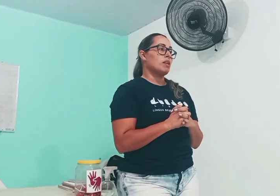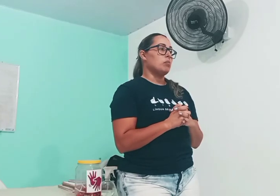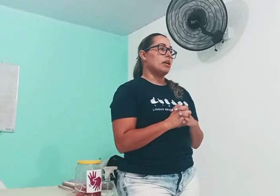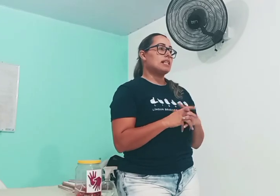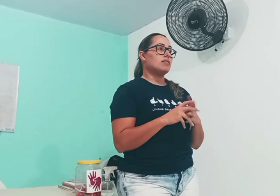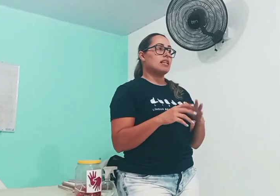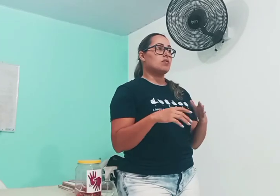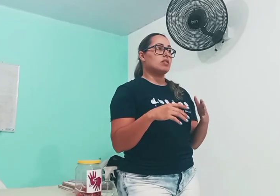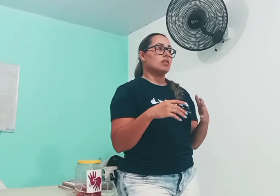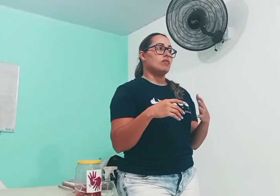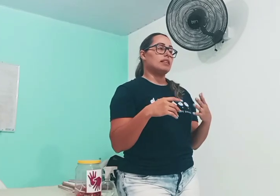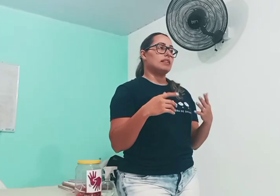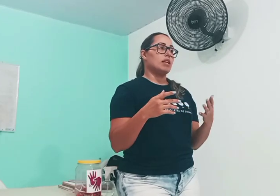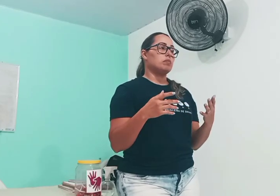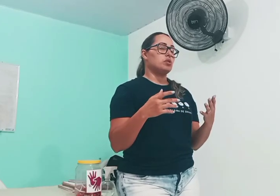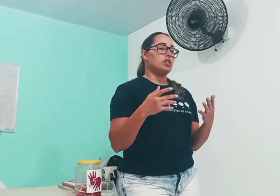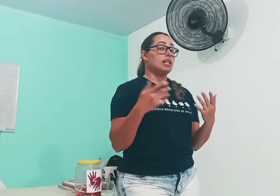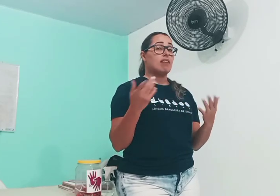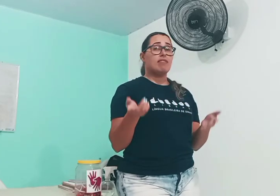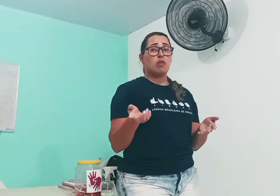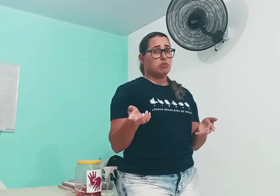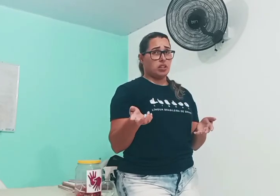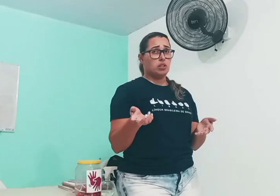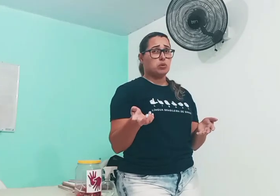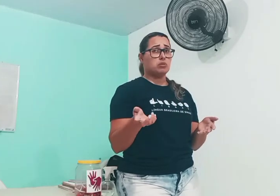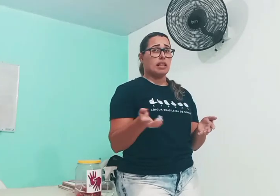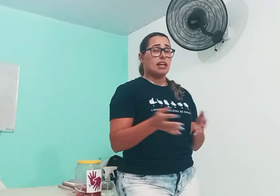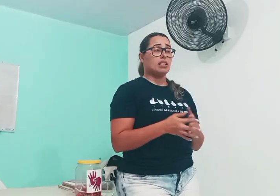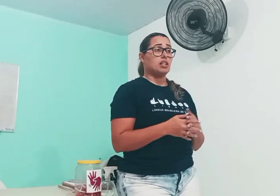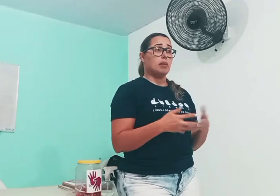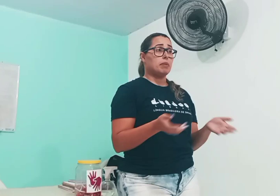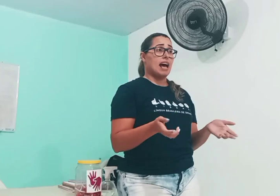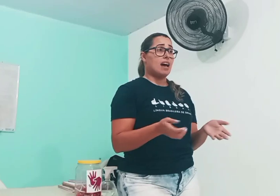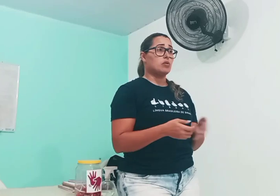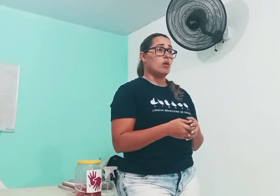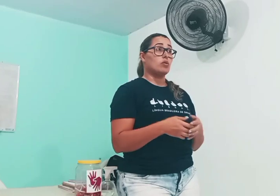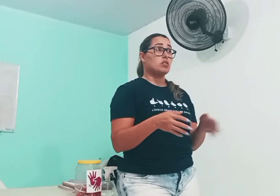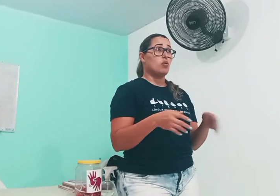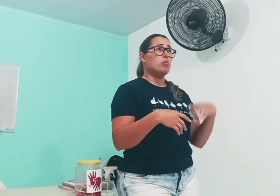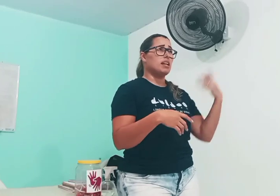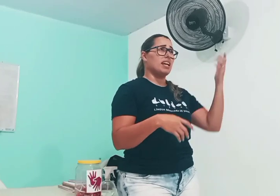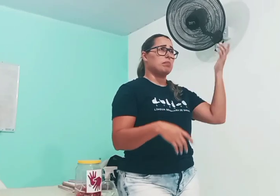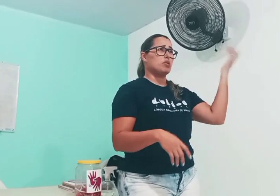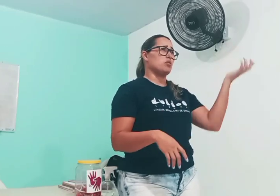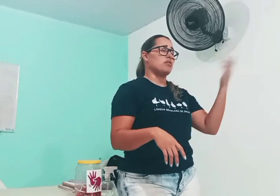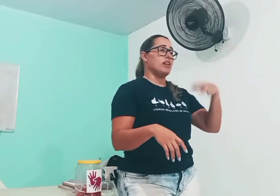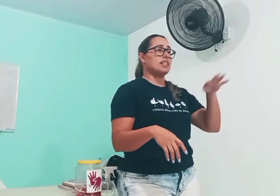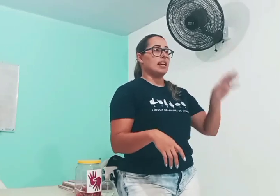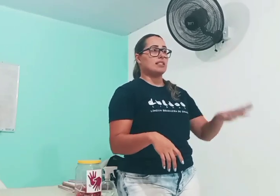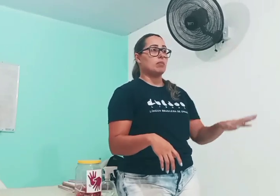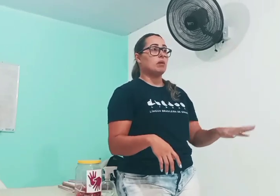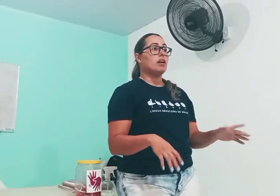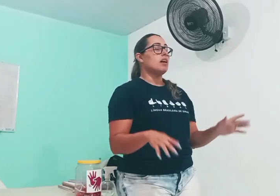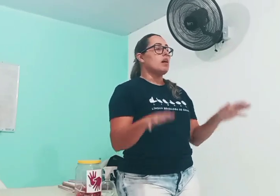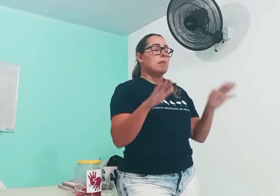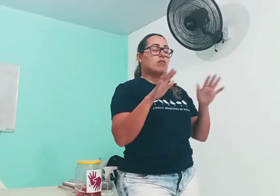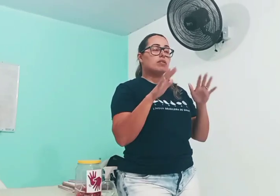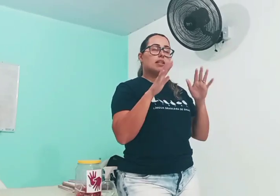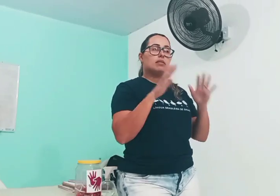Porque às vezes você não vai ter tempo de gravar um vídeo, né, e de lembrar, nossa, como que aquela pessoa fez a questão mesmo? Mas você já